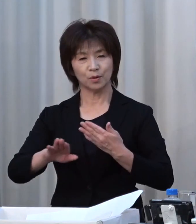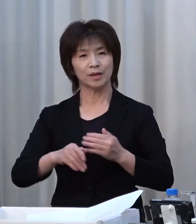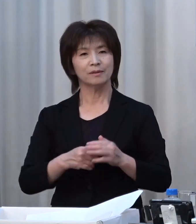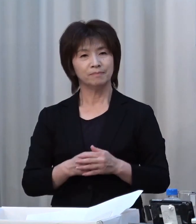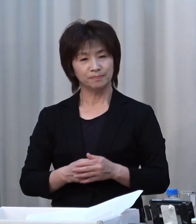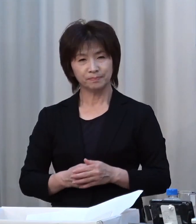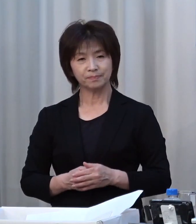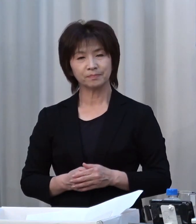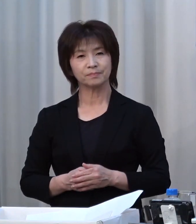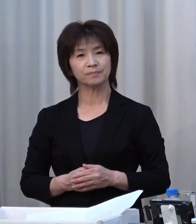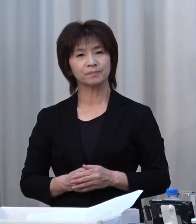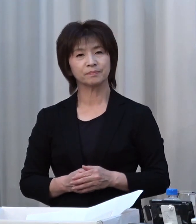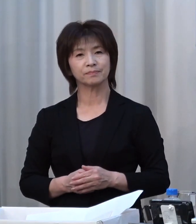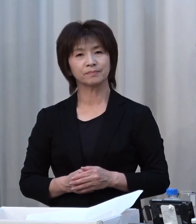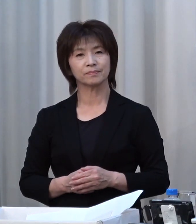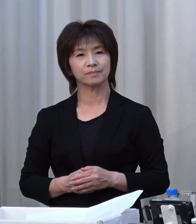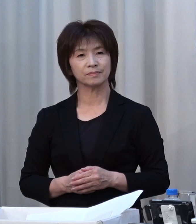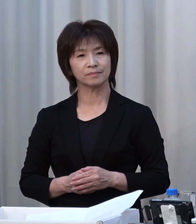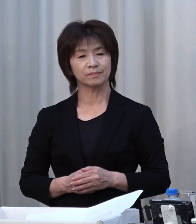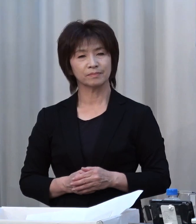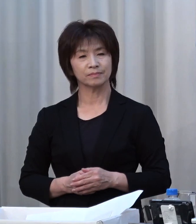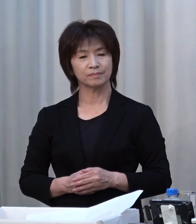はい、